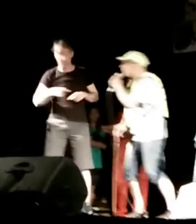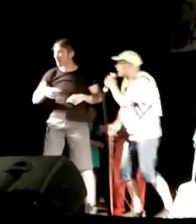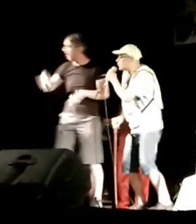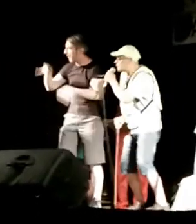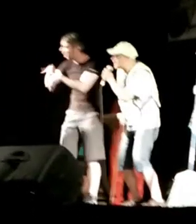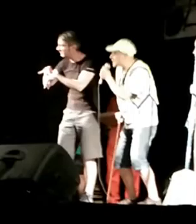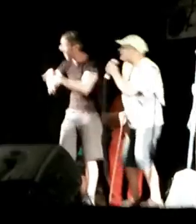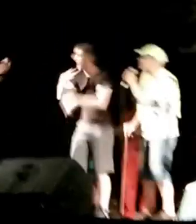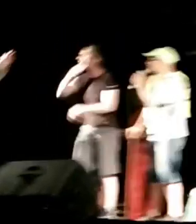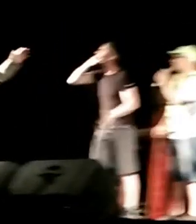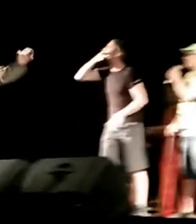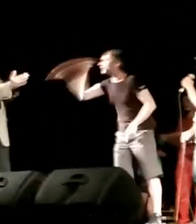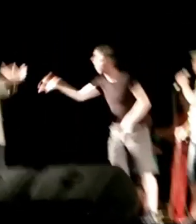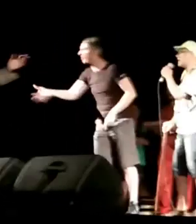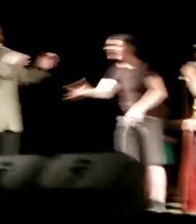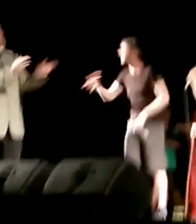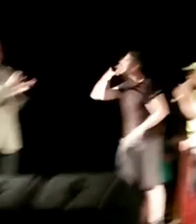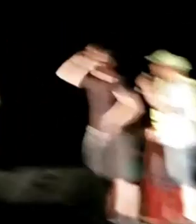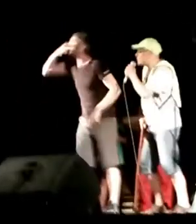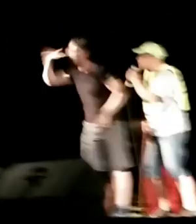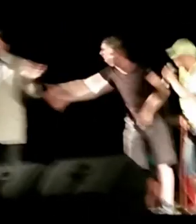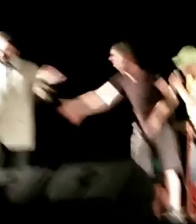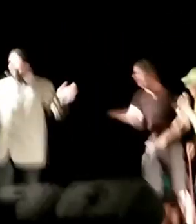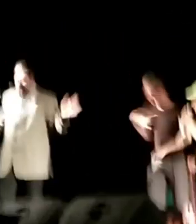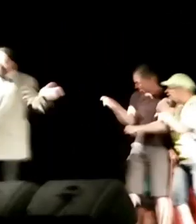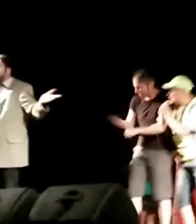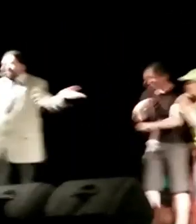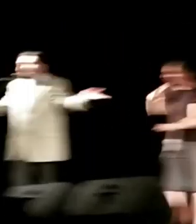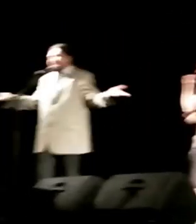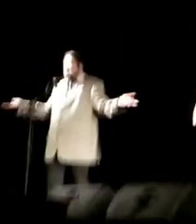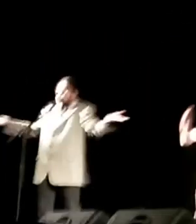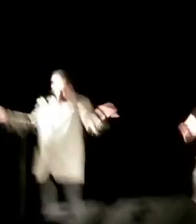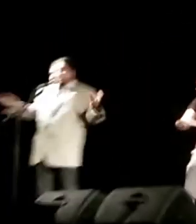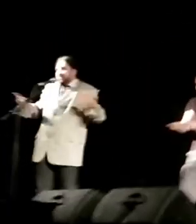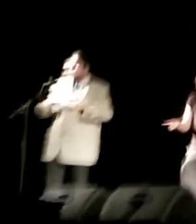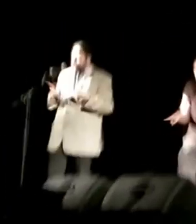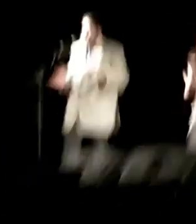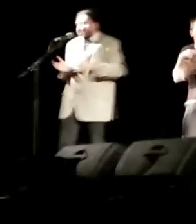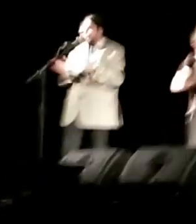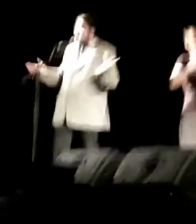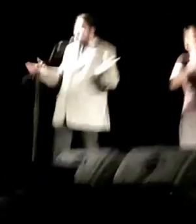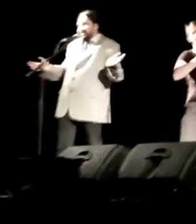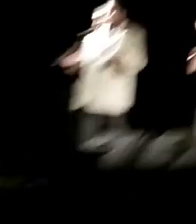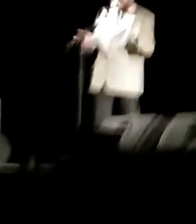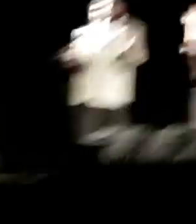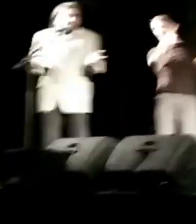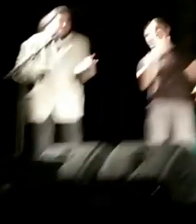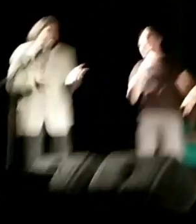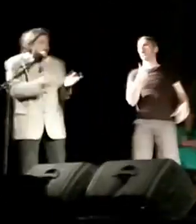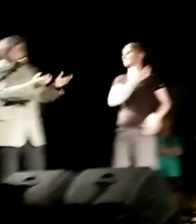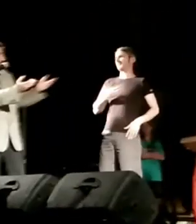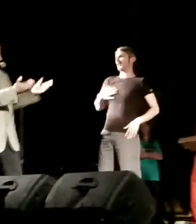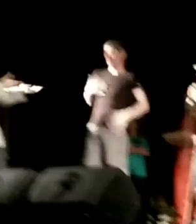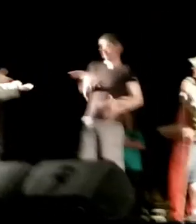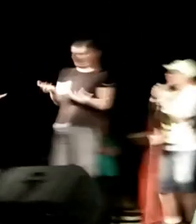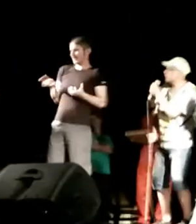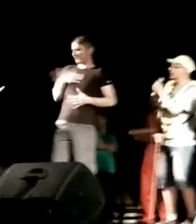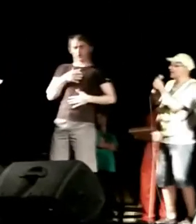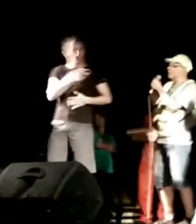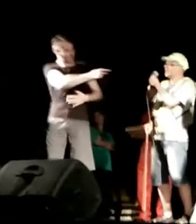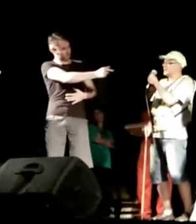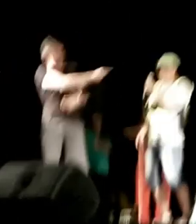serà sinvergüenza, tota la vida treballant per això, home... No tenim més a discutir, vull dir, aquí l'únic que té raó sóc jo, per tant, vostè...